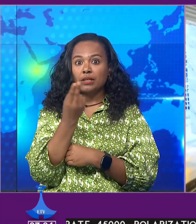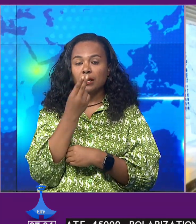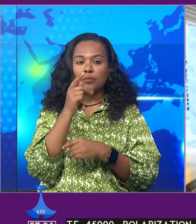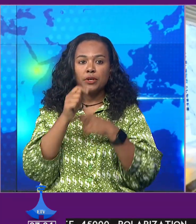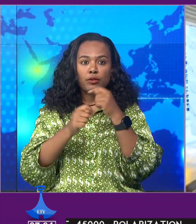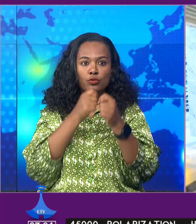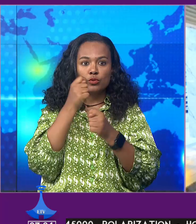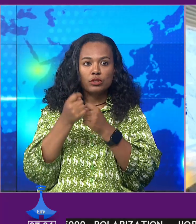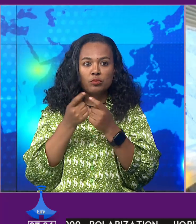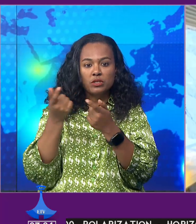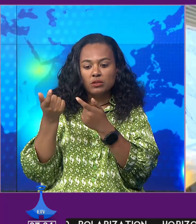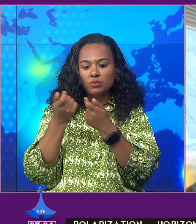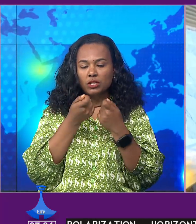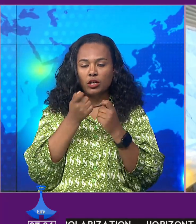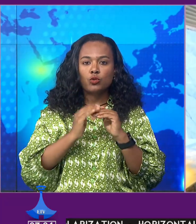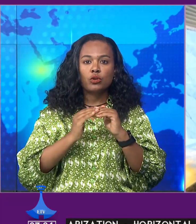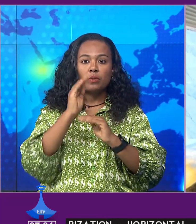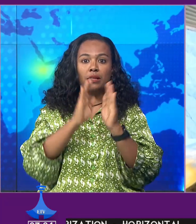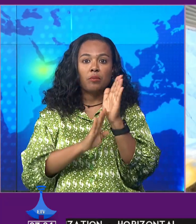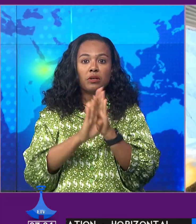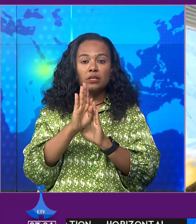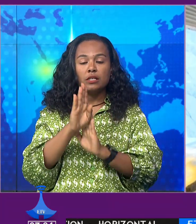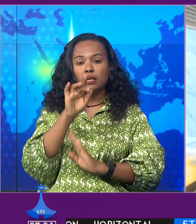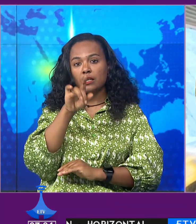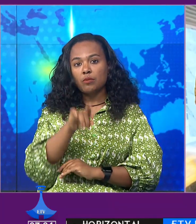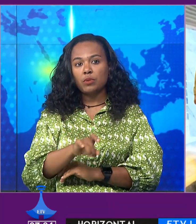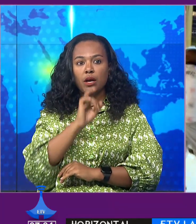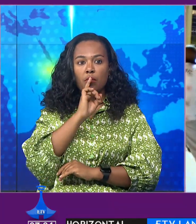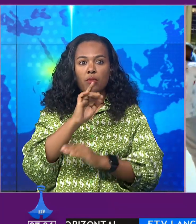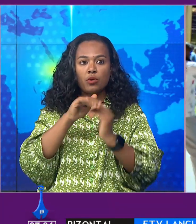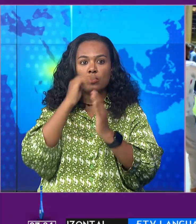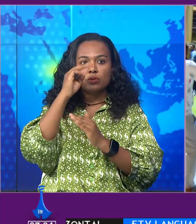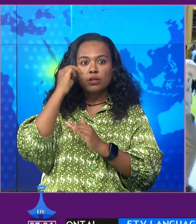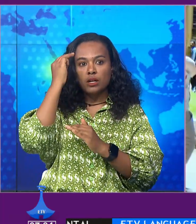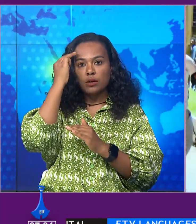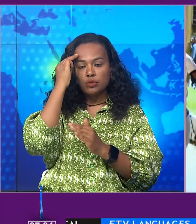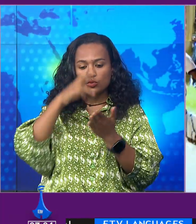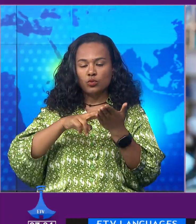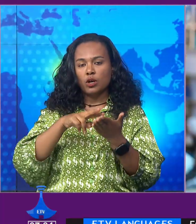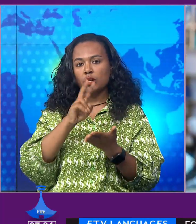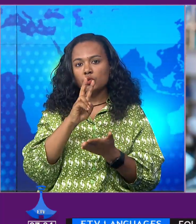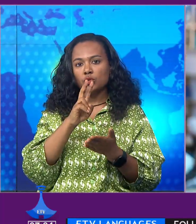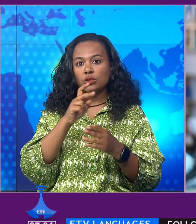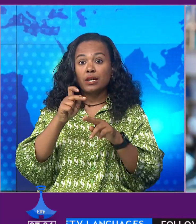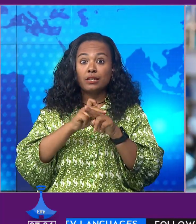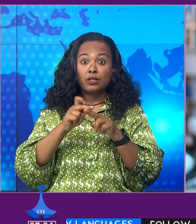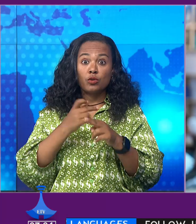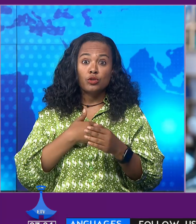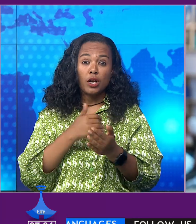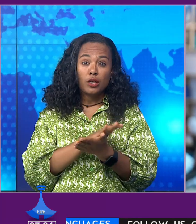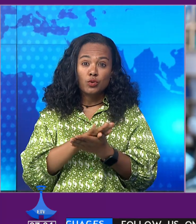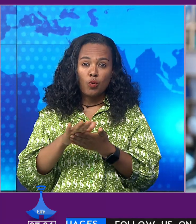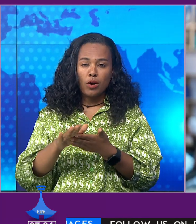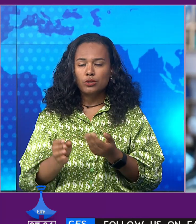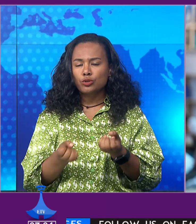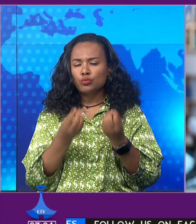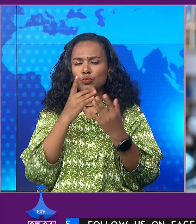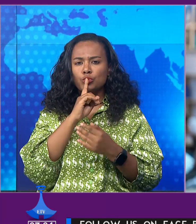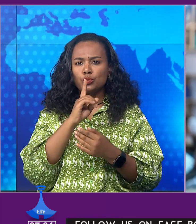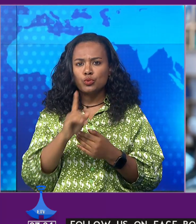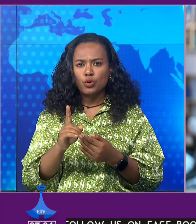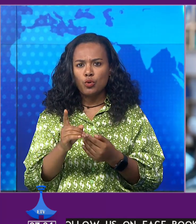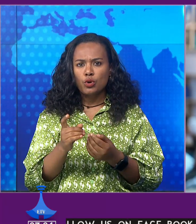የቱሪስት መስህብነታቸውን ይበልጥ ማሳደግ እንደሚገባም ነው ጠቅላይ ሚኒስትሩ ያነሱት። ድሬዎች ያላቸው ኳሊቲ ብዙ ነው። ሁለት